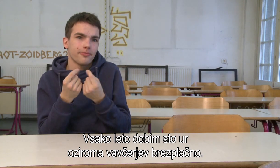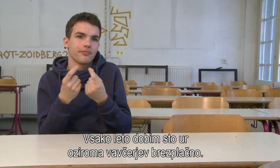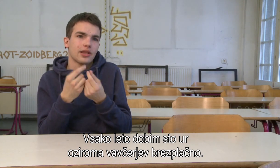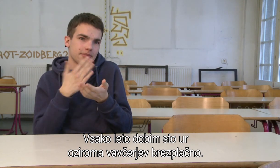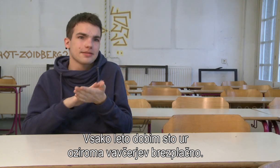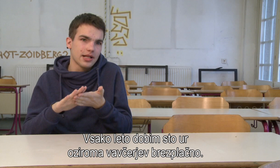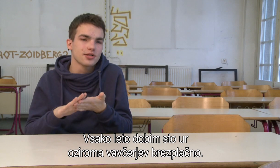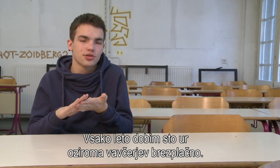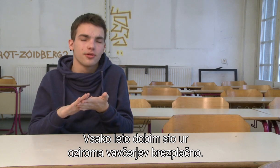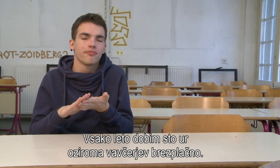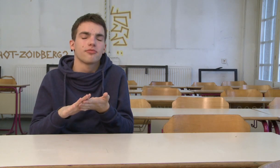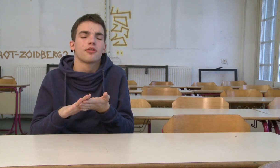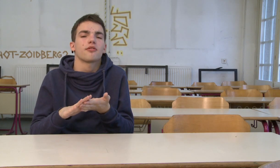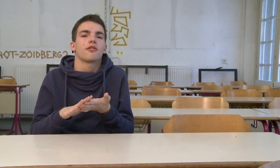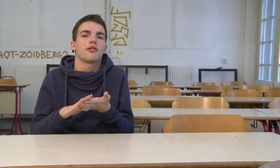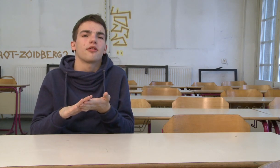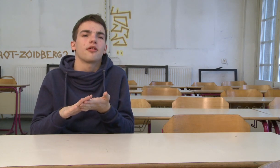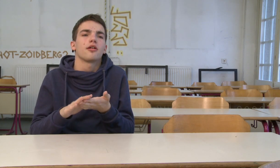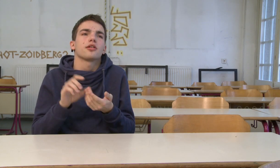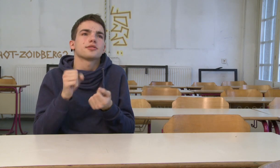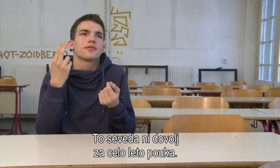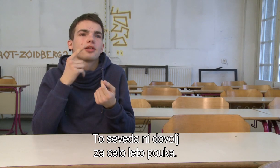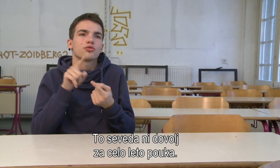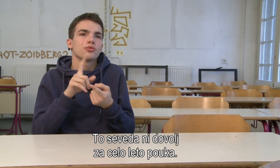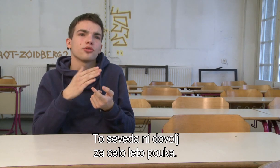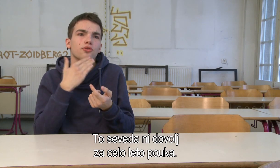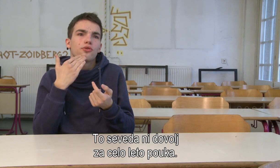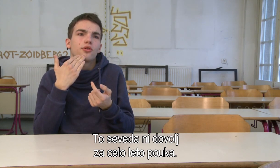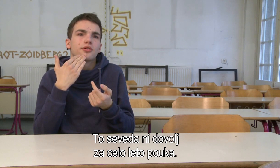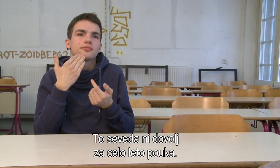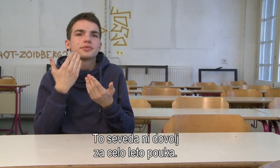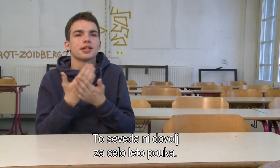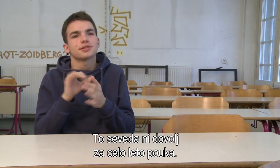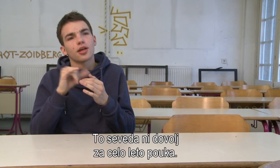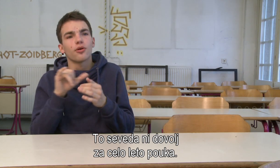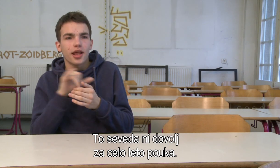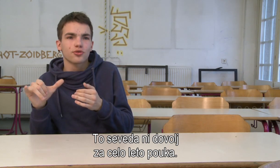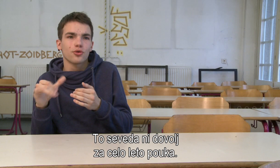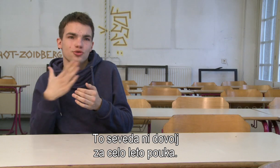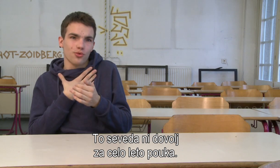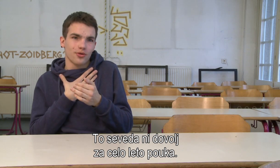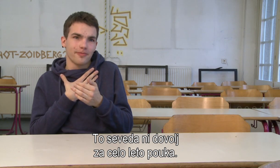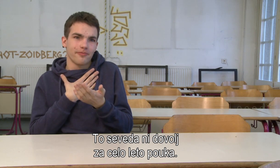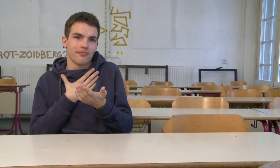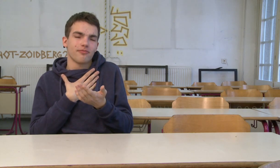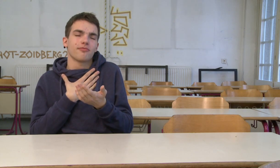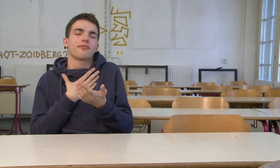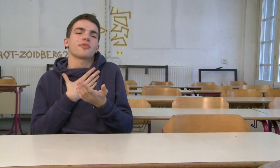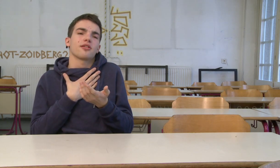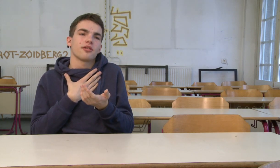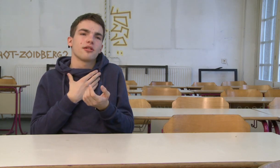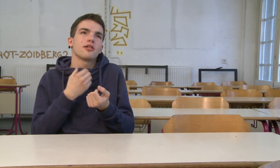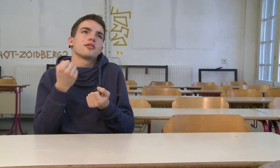vavčerjev brezplačno. In seveda to ni dovolj za celo leto šolo.